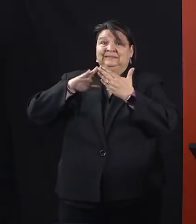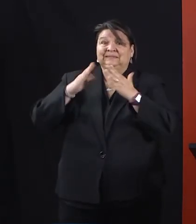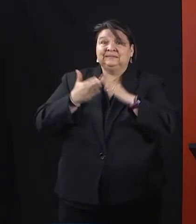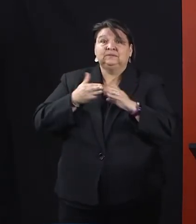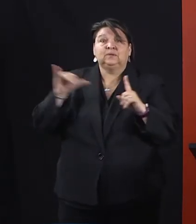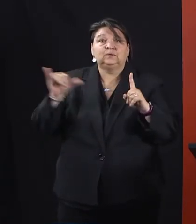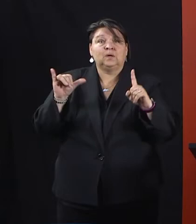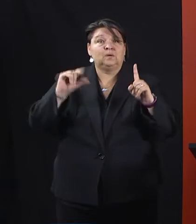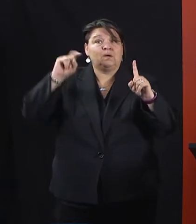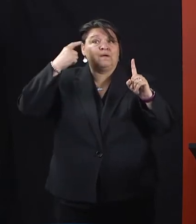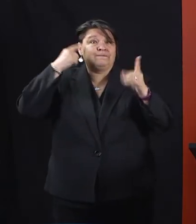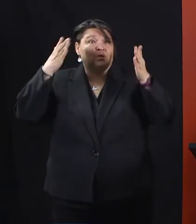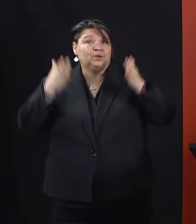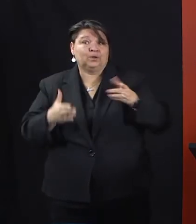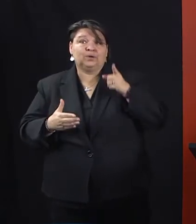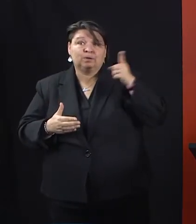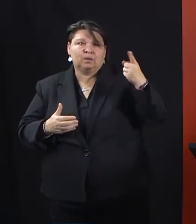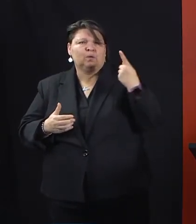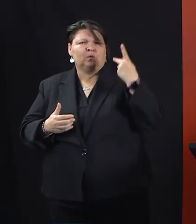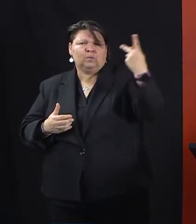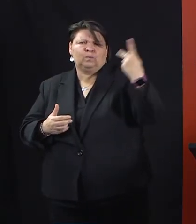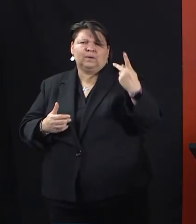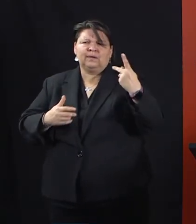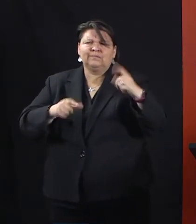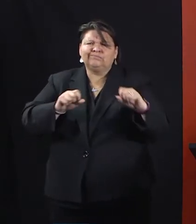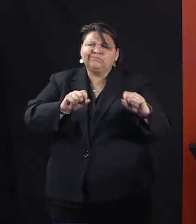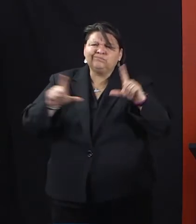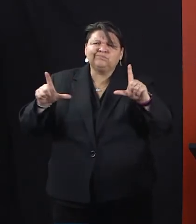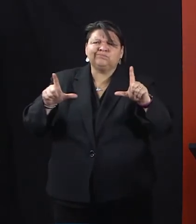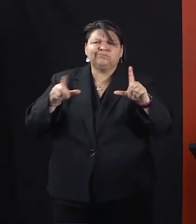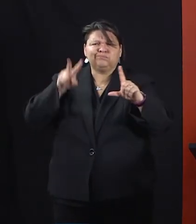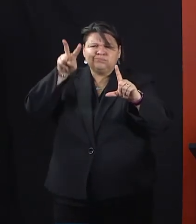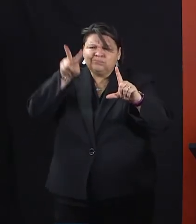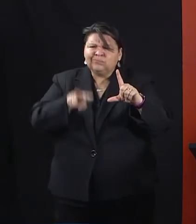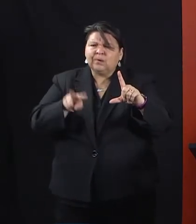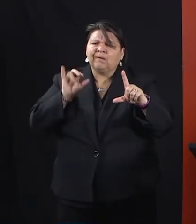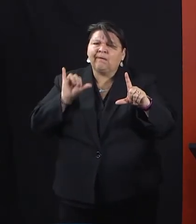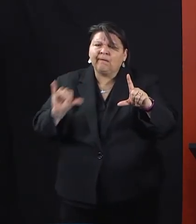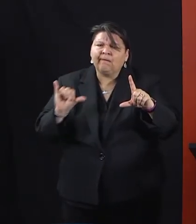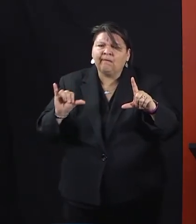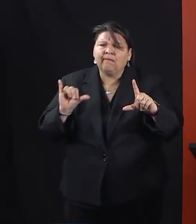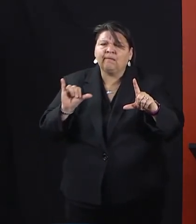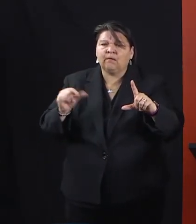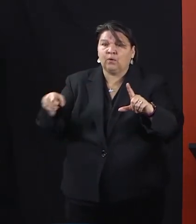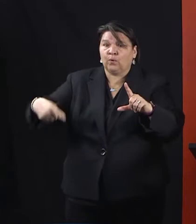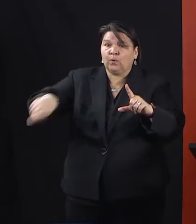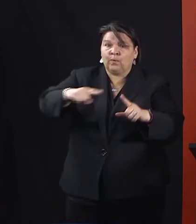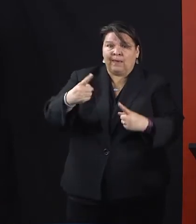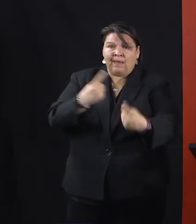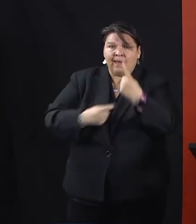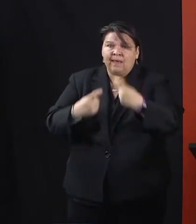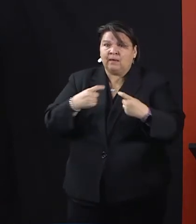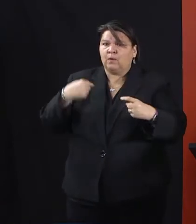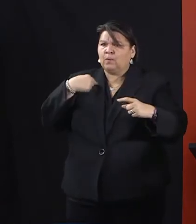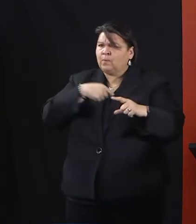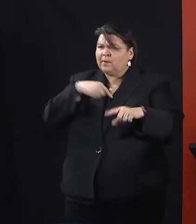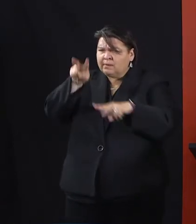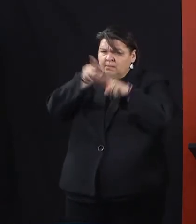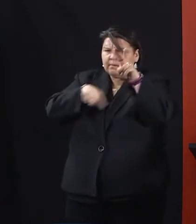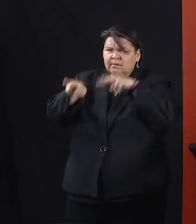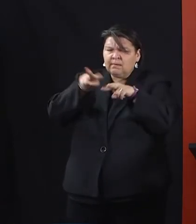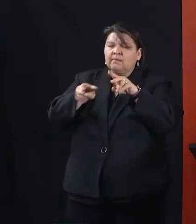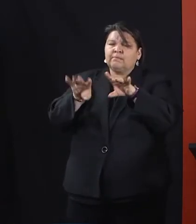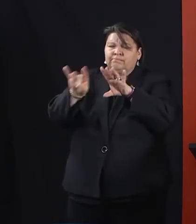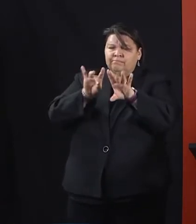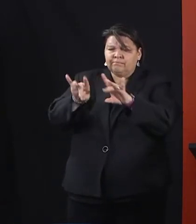to clarify as questions arise from you, our residents. Y en sí, nosotros vamos a estar utilizando esos dos